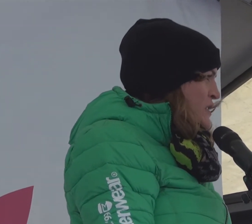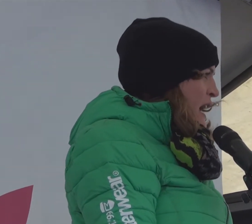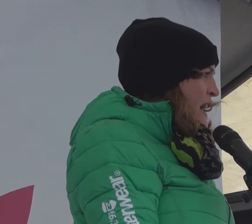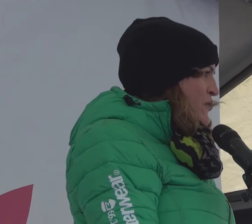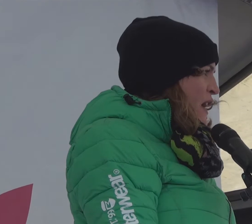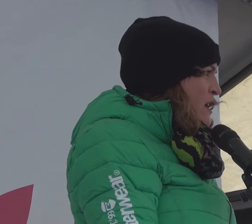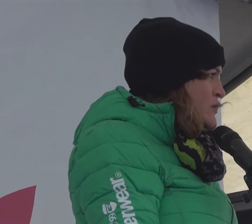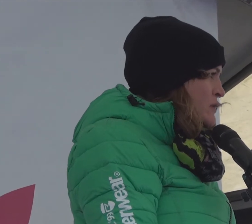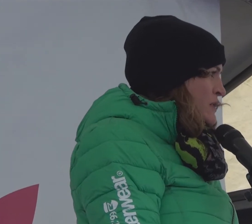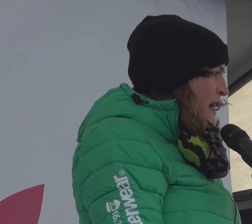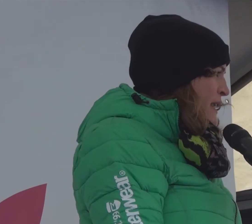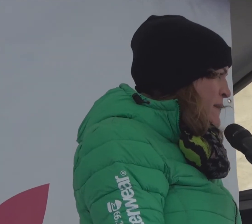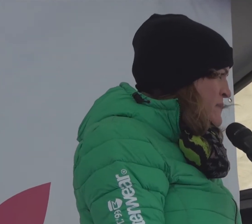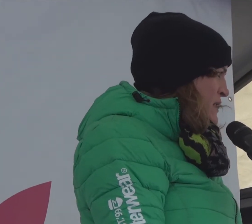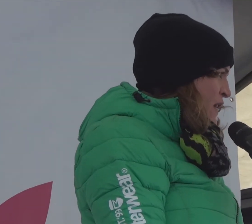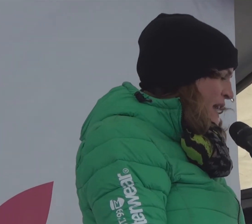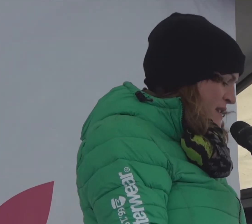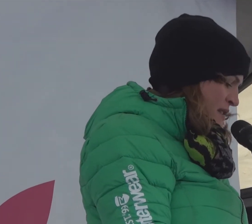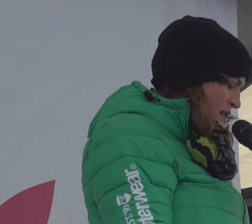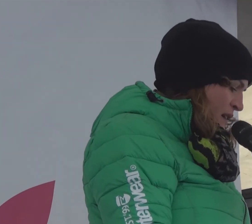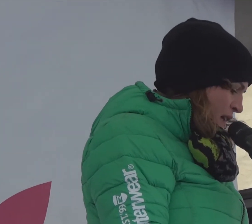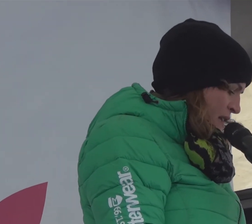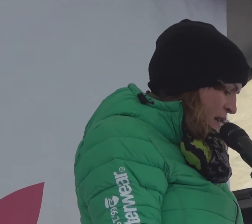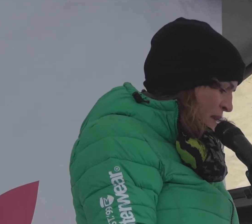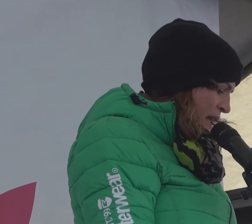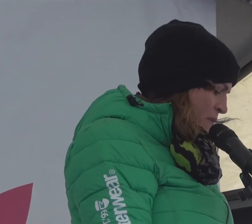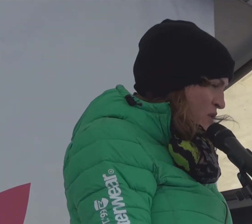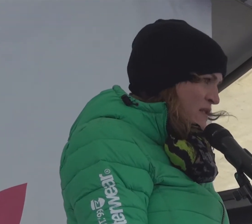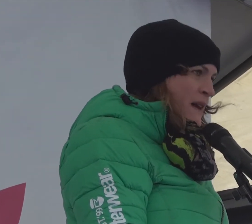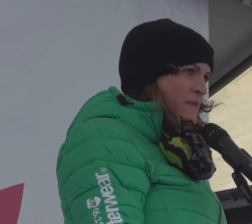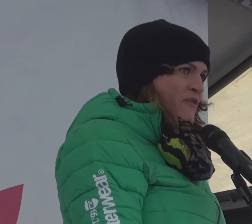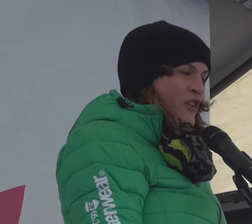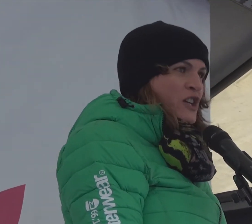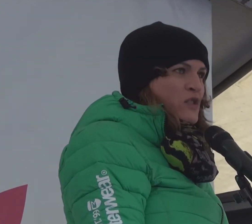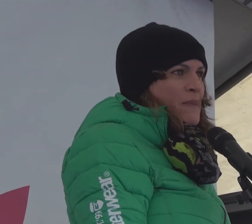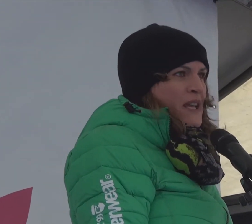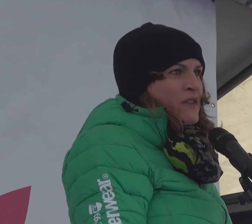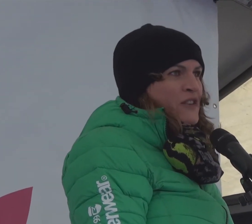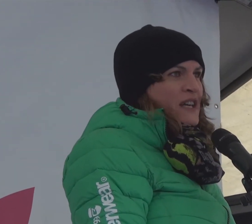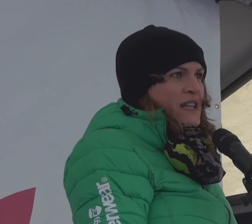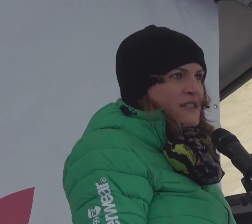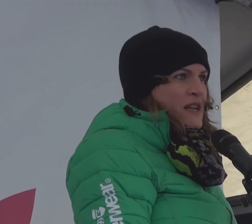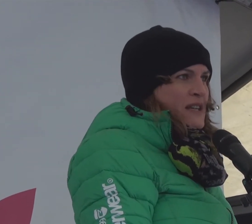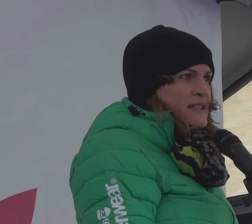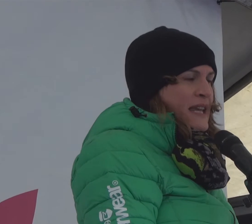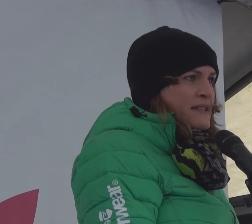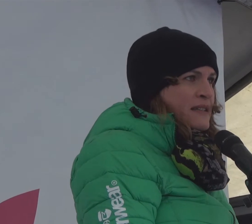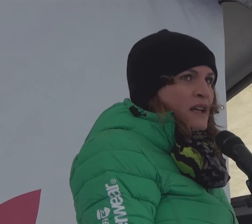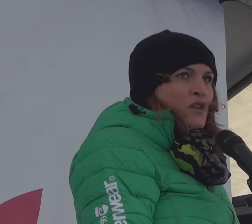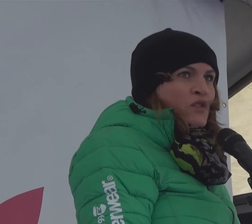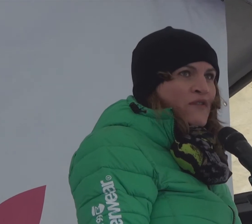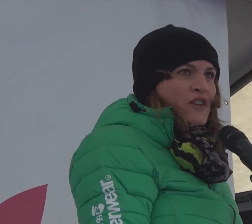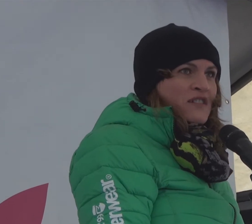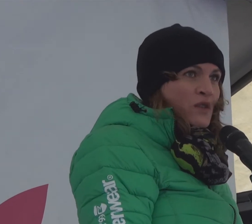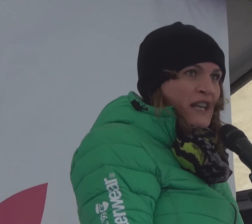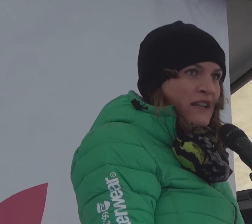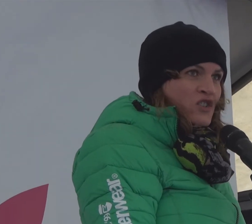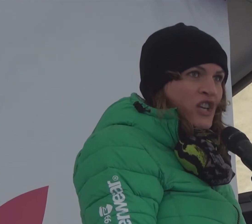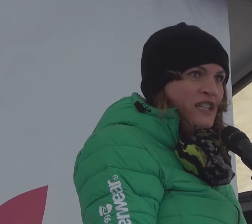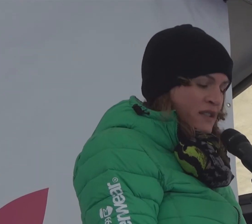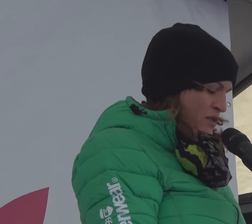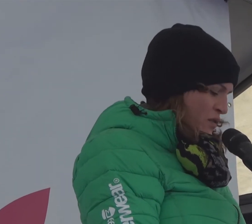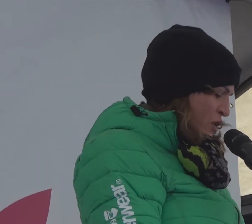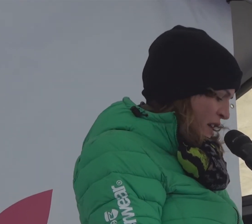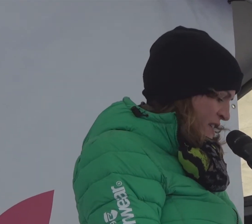eine von drei Frauen erlebt Gewalt in ihrem Leben und zwar eben völlig unabhängig von ihrer Nationalität oder von der